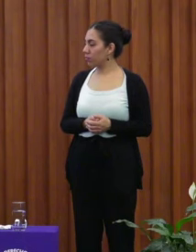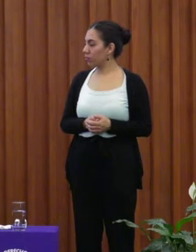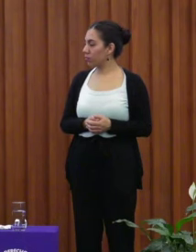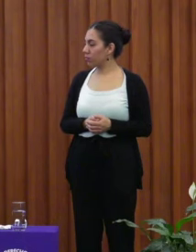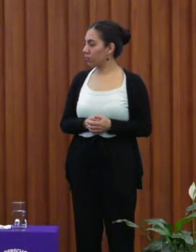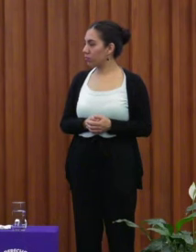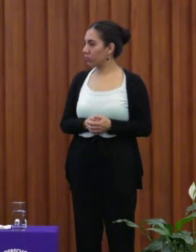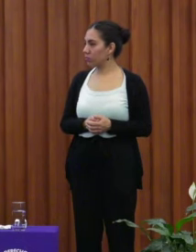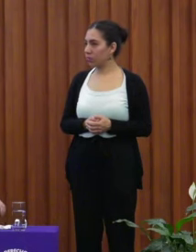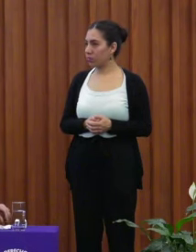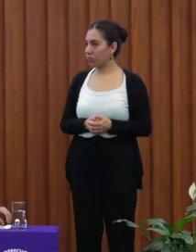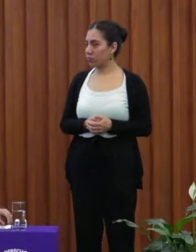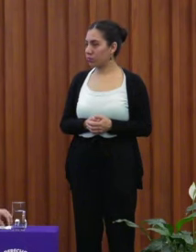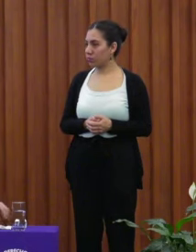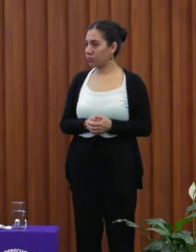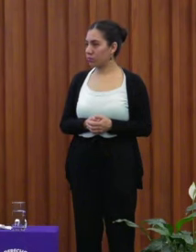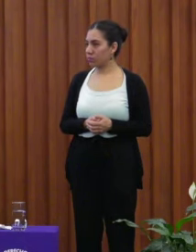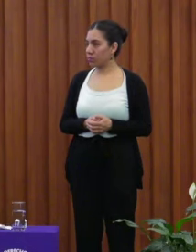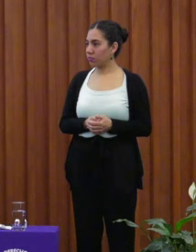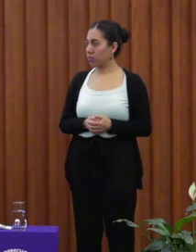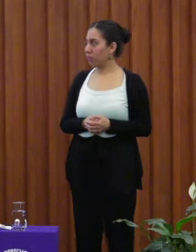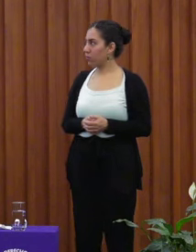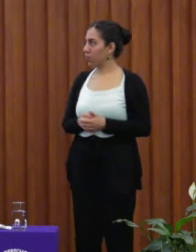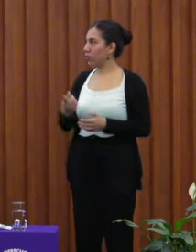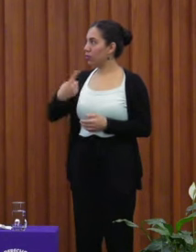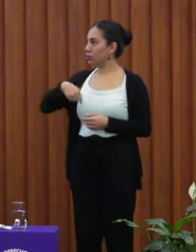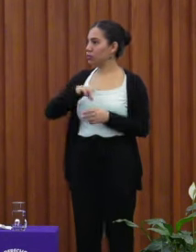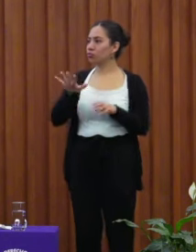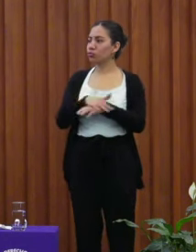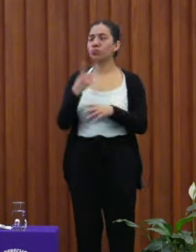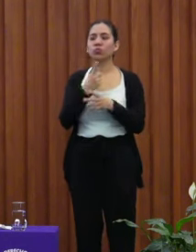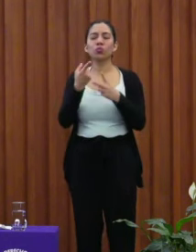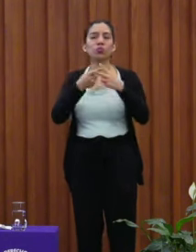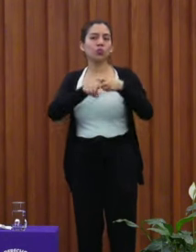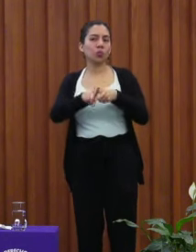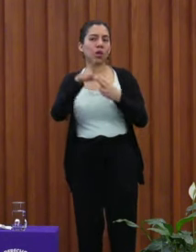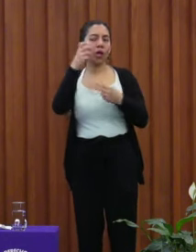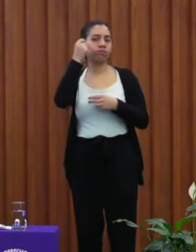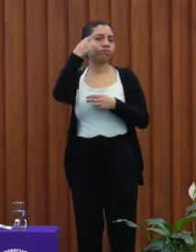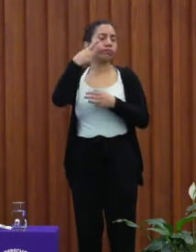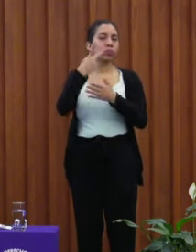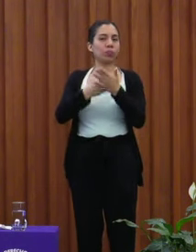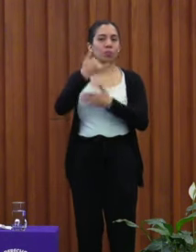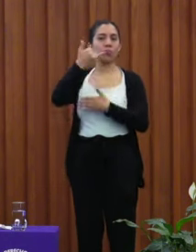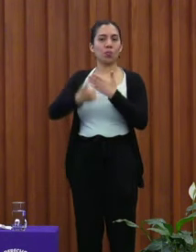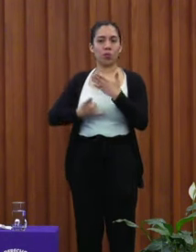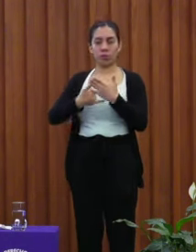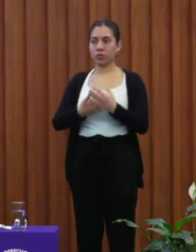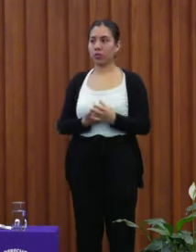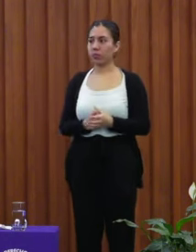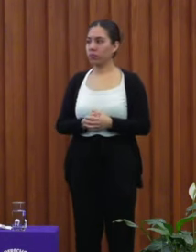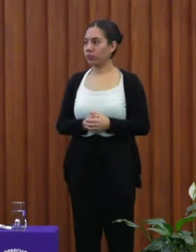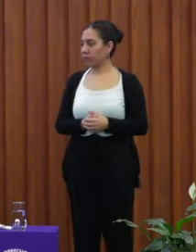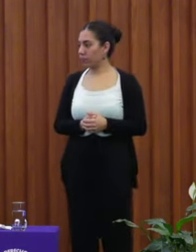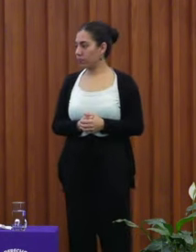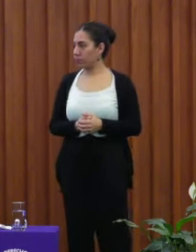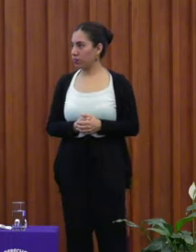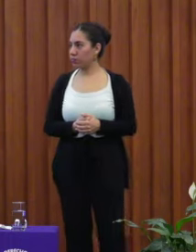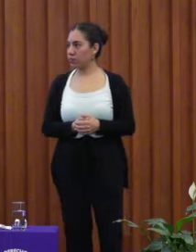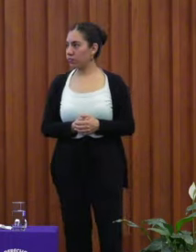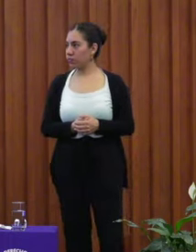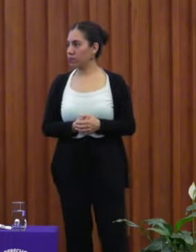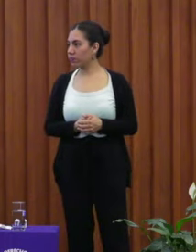todo esto inicia a partir del generoso apoyo de la Agencia de los Estados Unidos para el Desarrollo Internacional, que